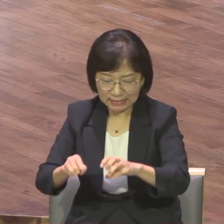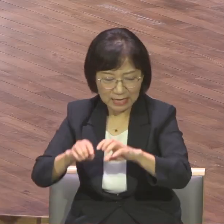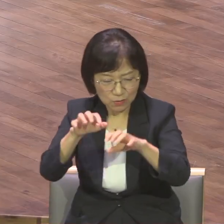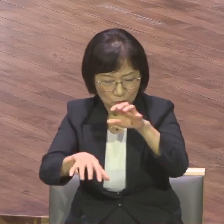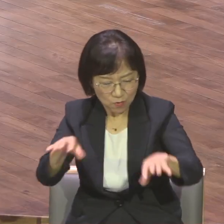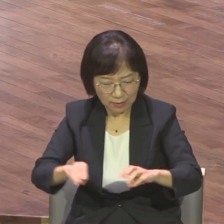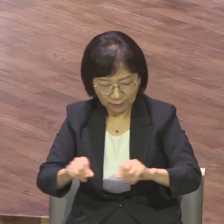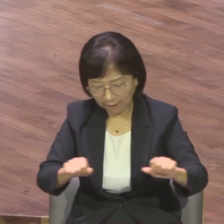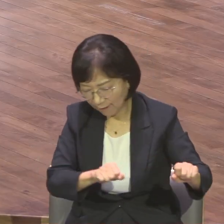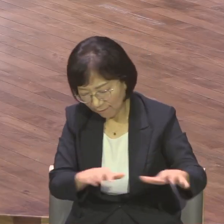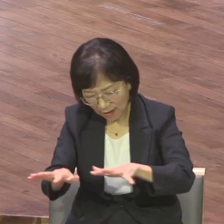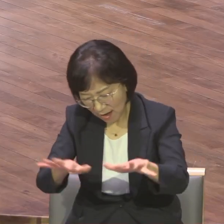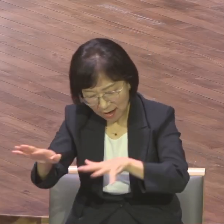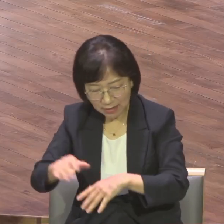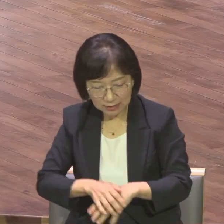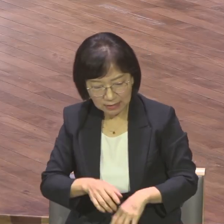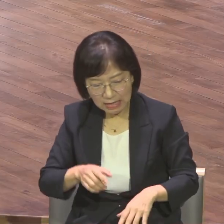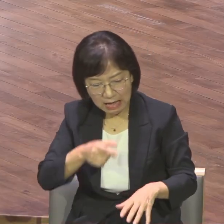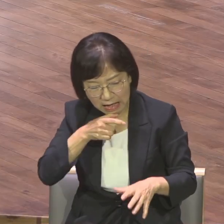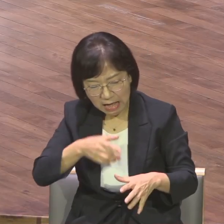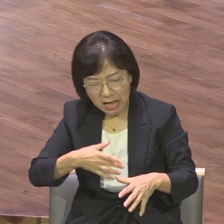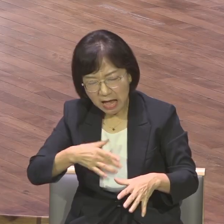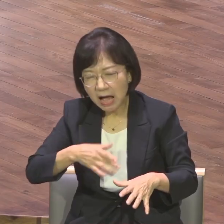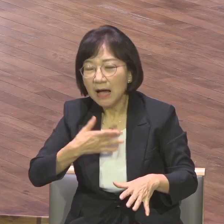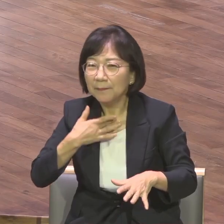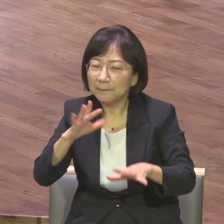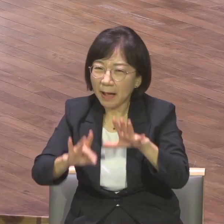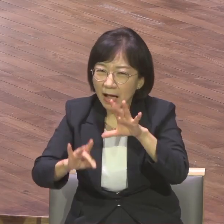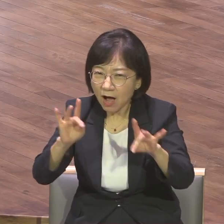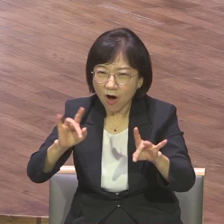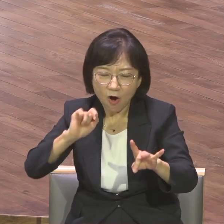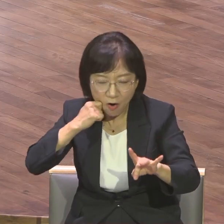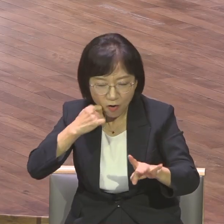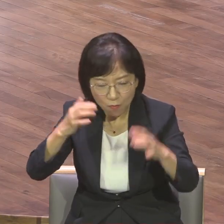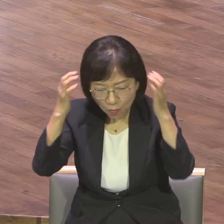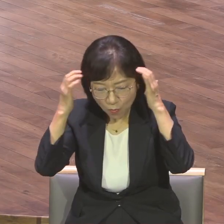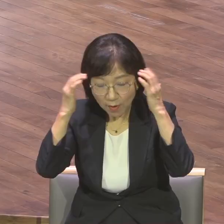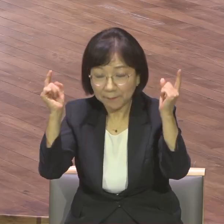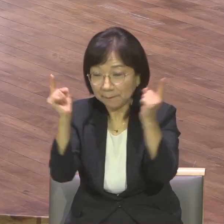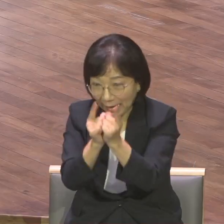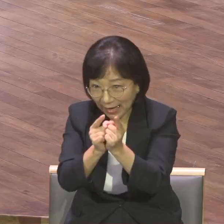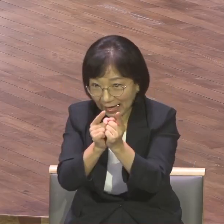있으며 기근이 있으리니 이는 재난의 시작이라.